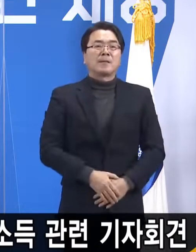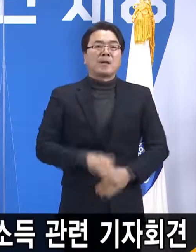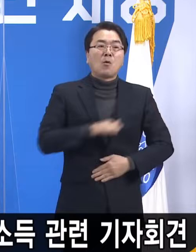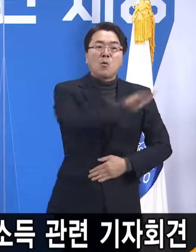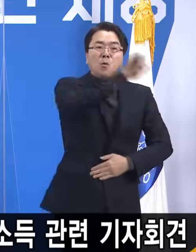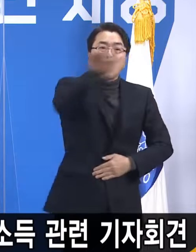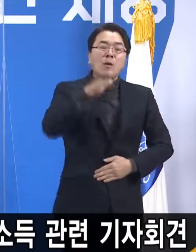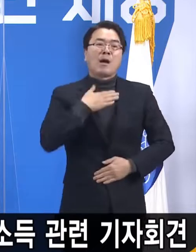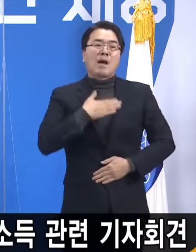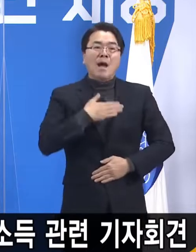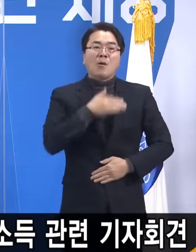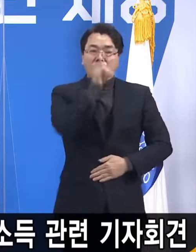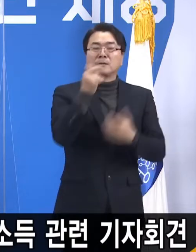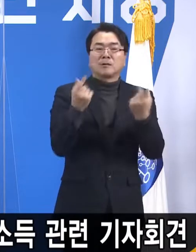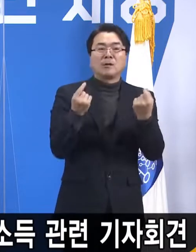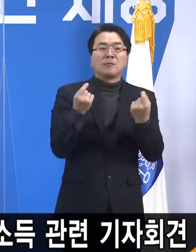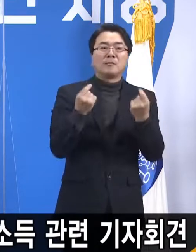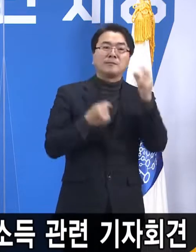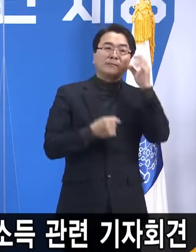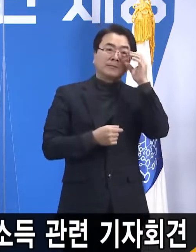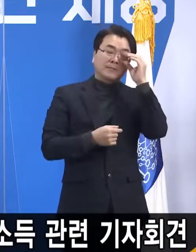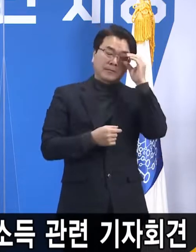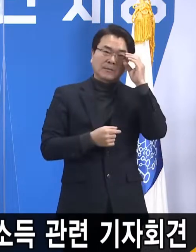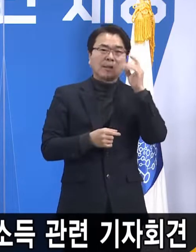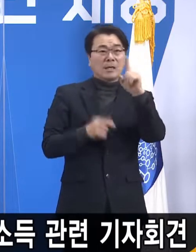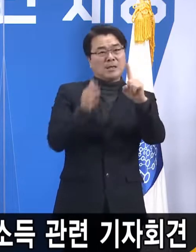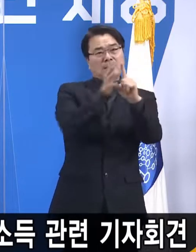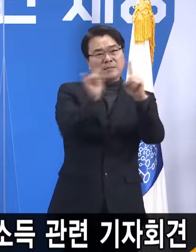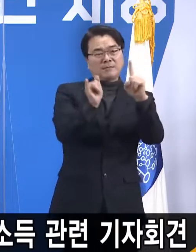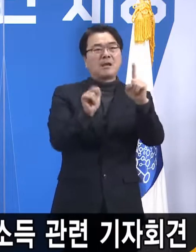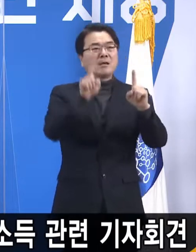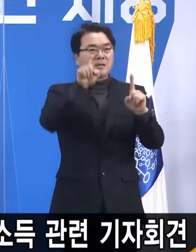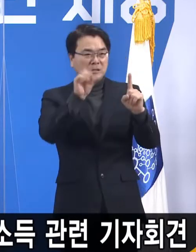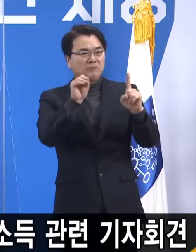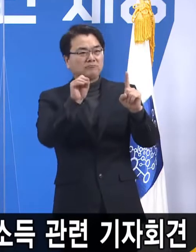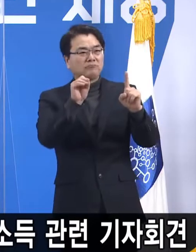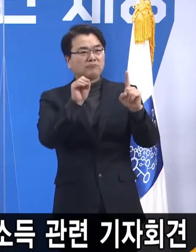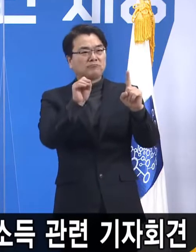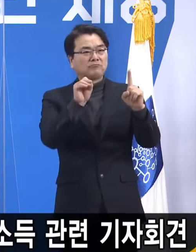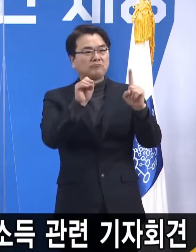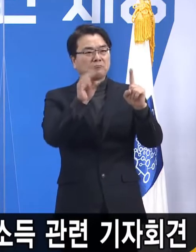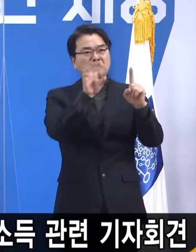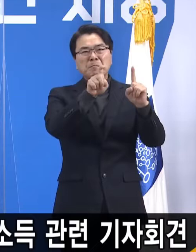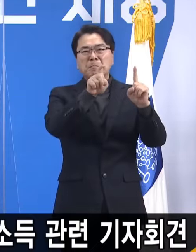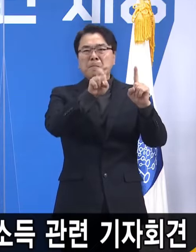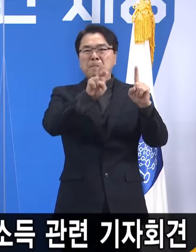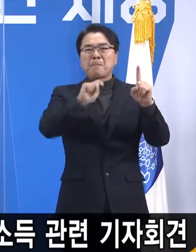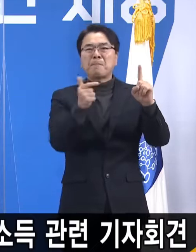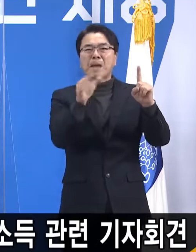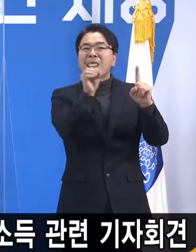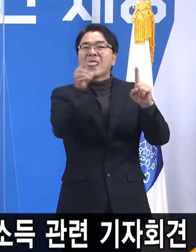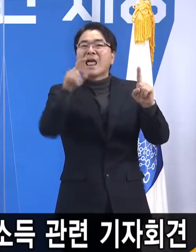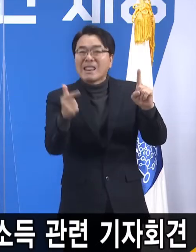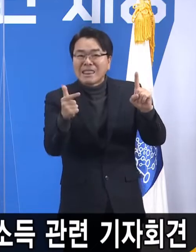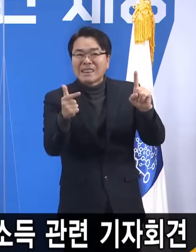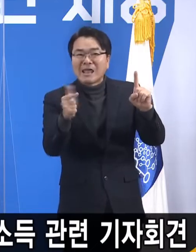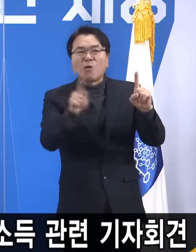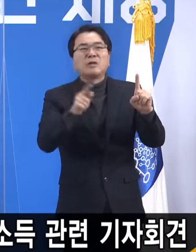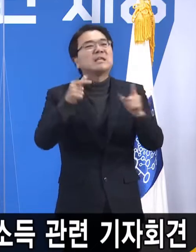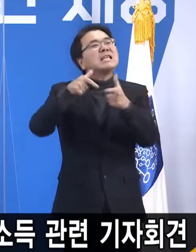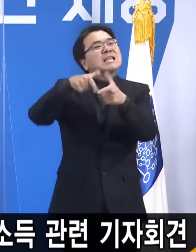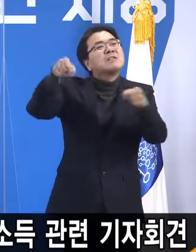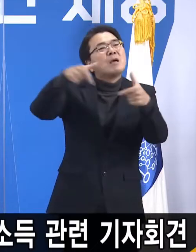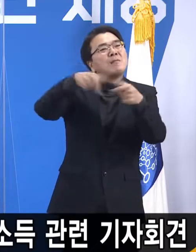우리가 모두 알고 계시다시피 1인당 10만 원을 우리 돈으로 한 120만 원쯤 됩니다. 1인당 10만 원을